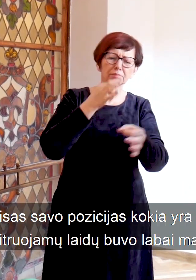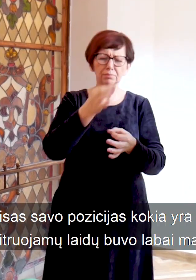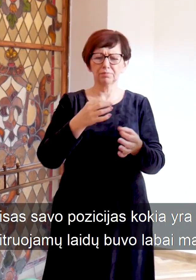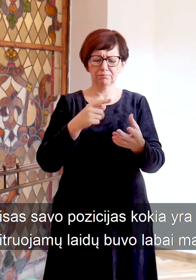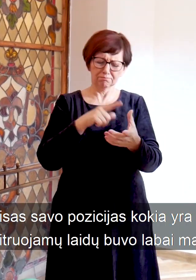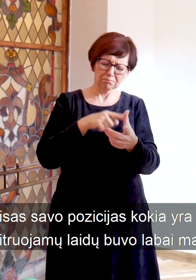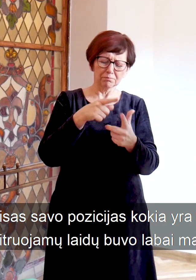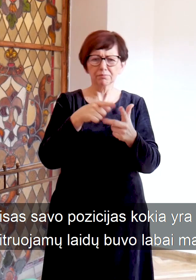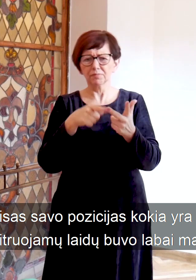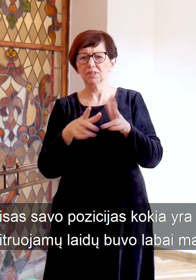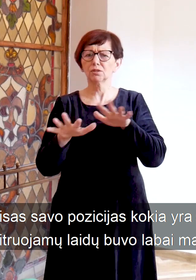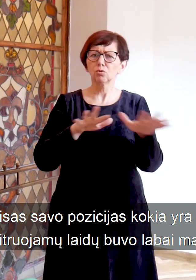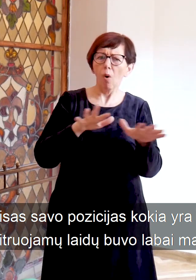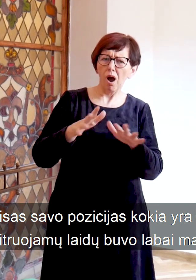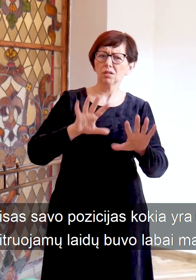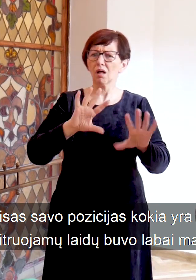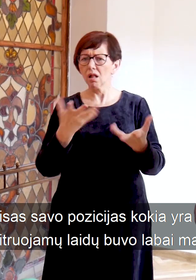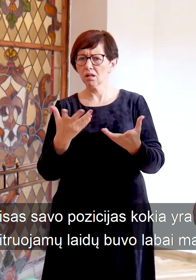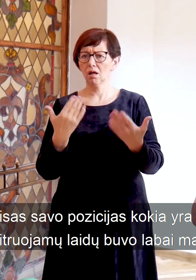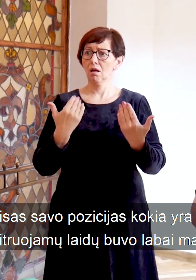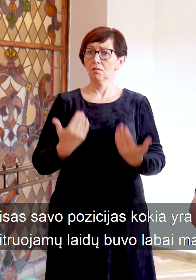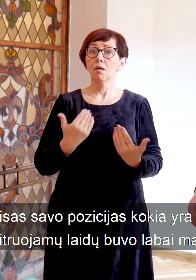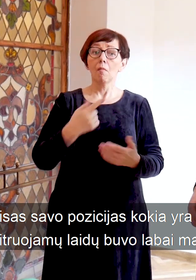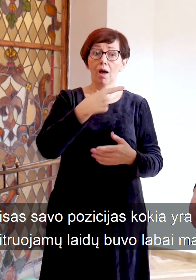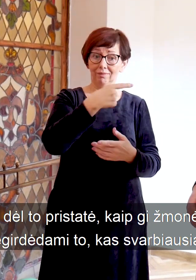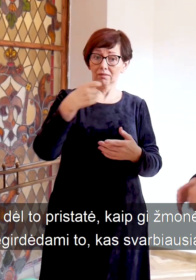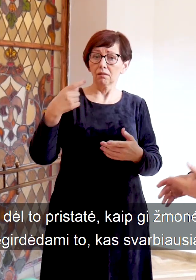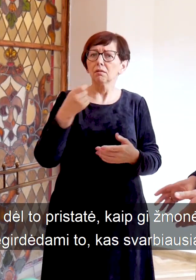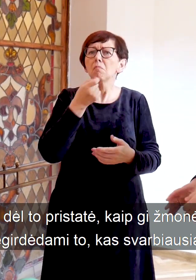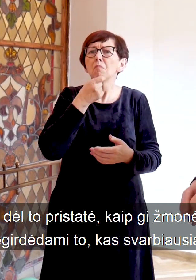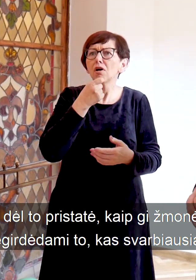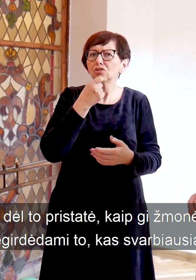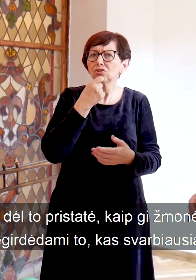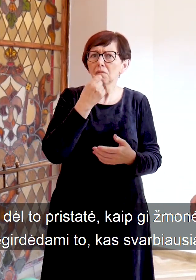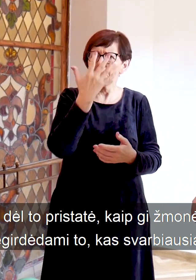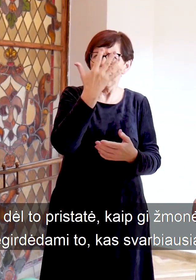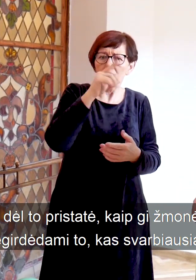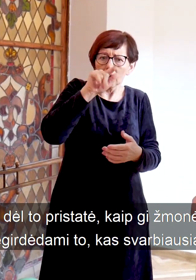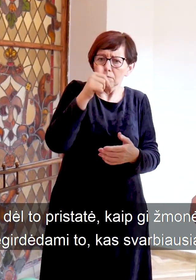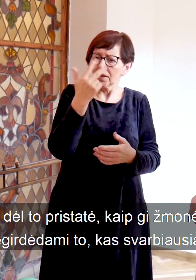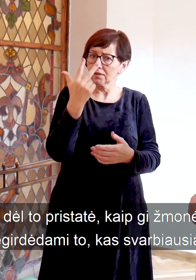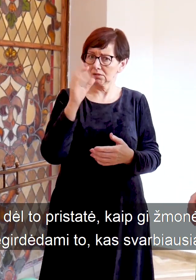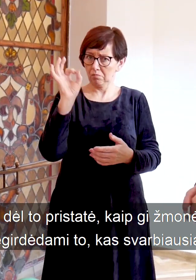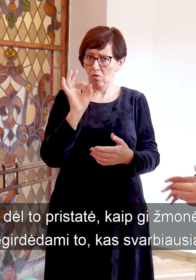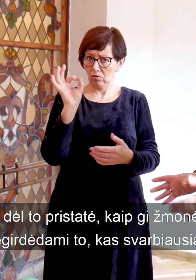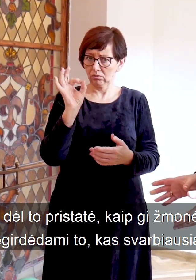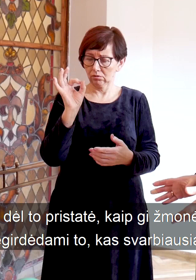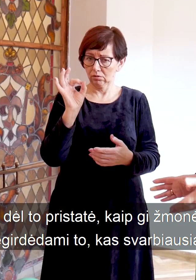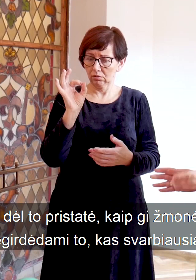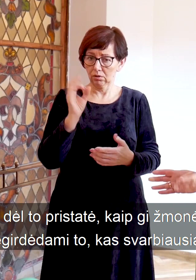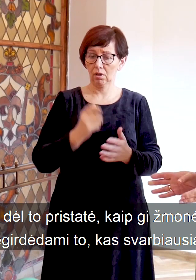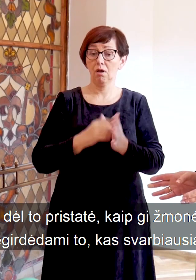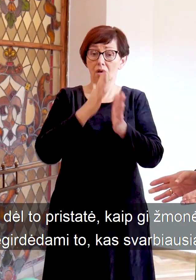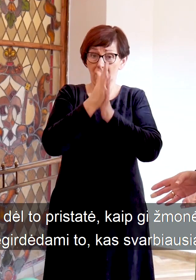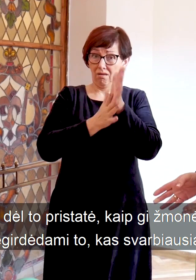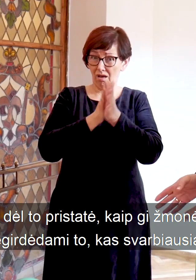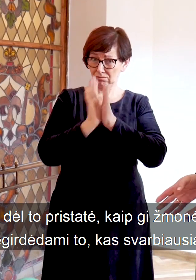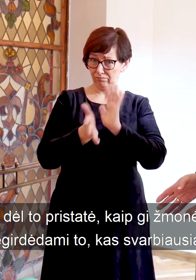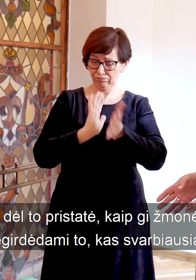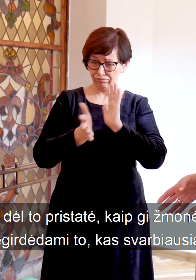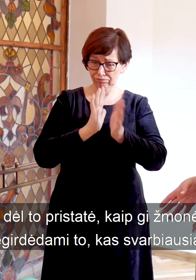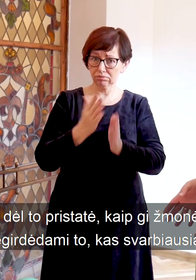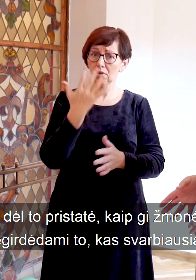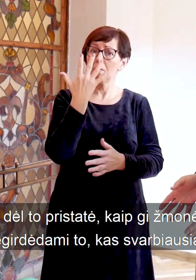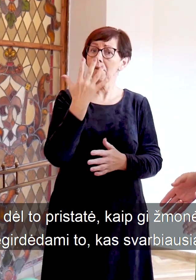yra situacija, kad dabar titruojamų laidų buvo labai mažai, vos 5,3%, ir čia gestų kalba tik